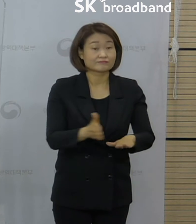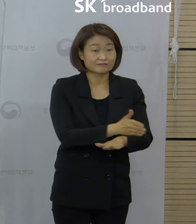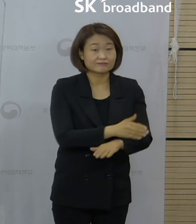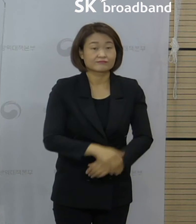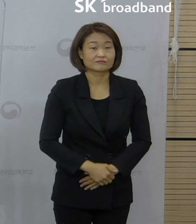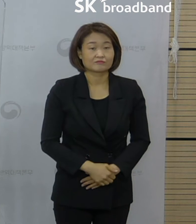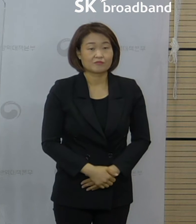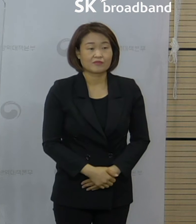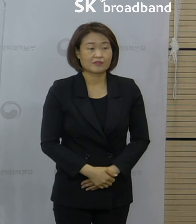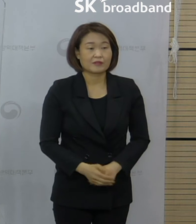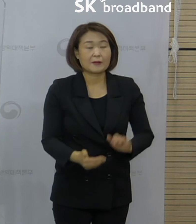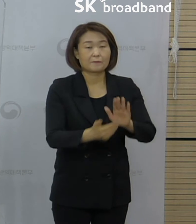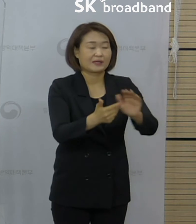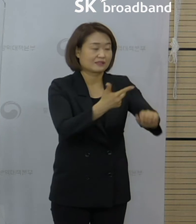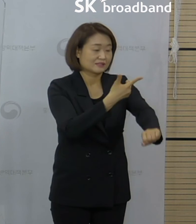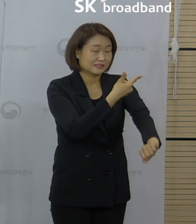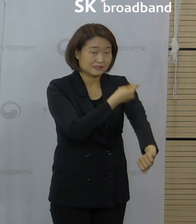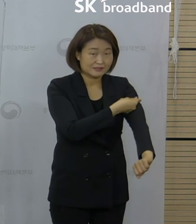백신 접종과